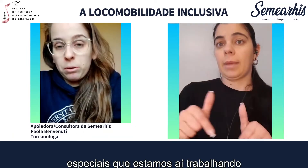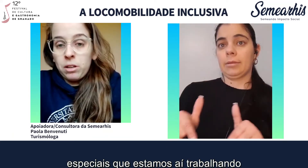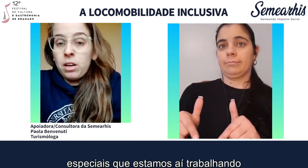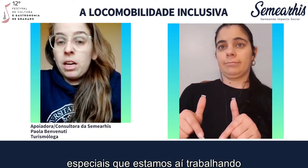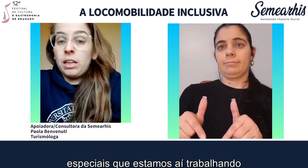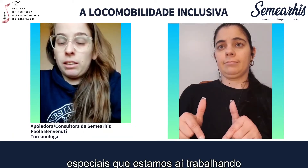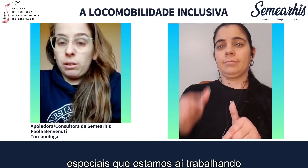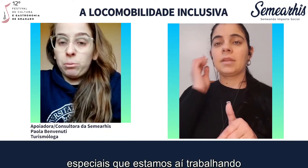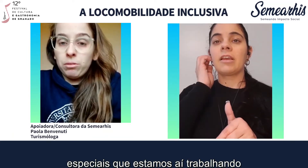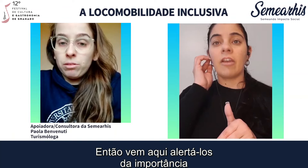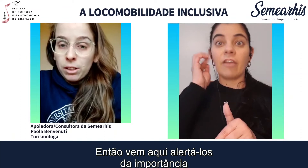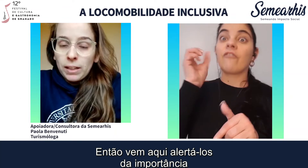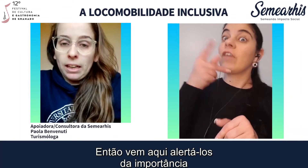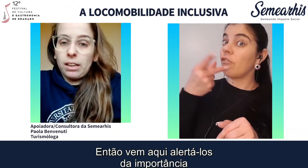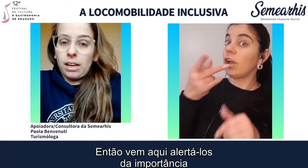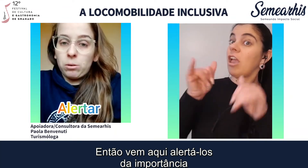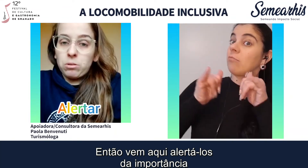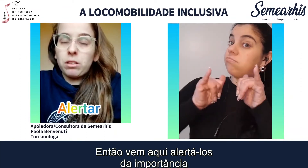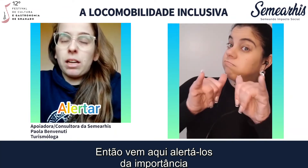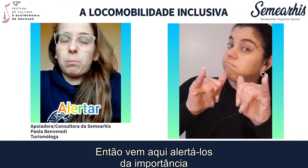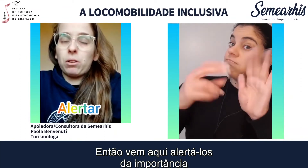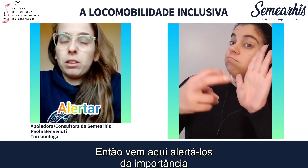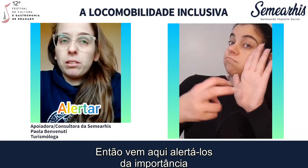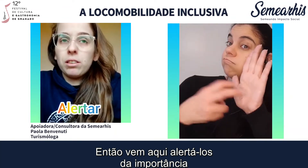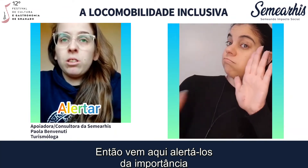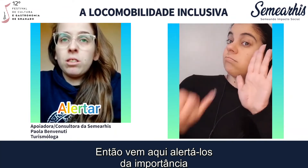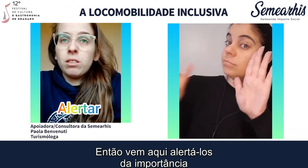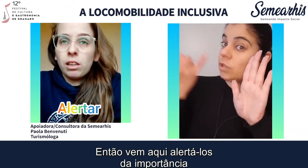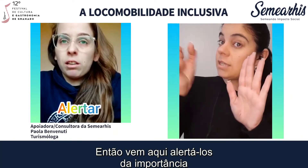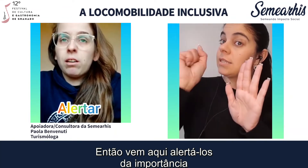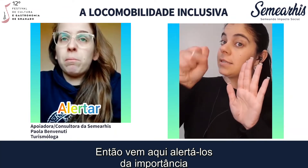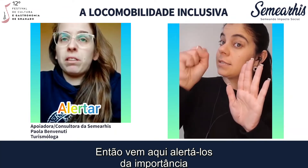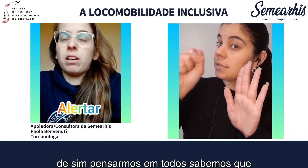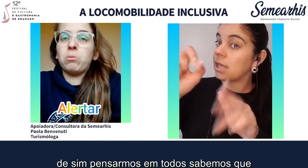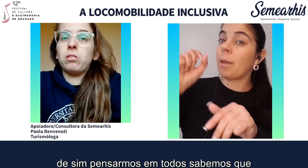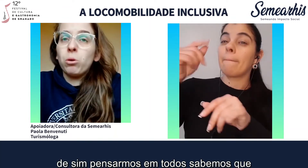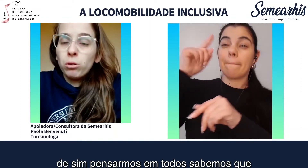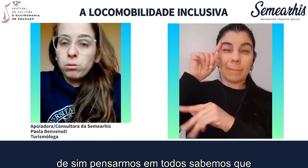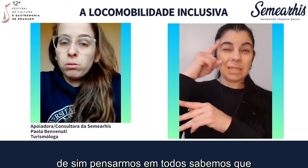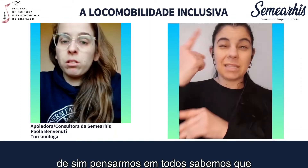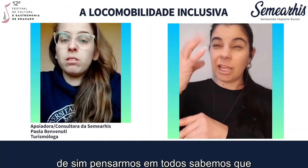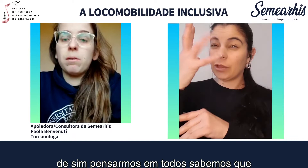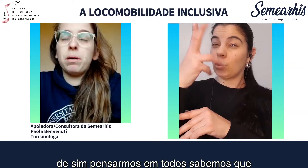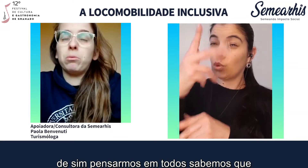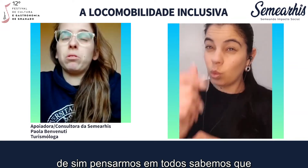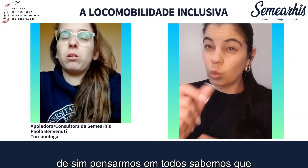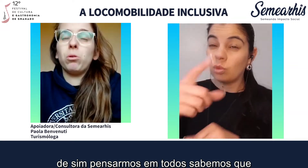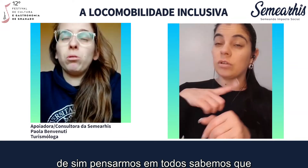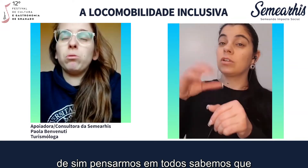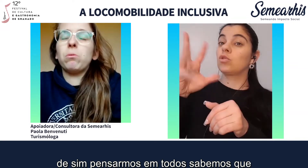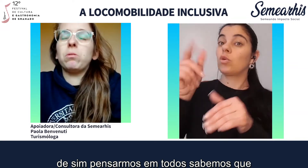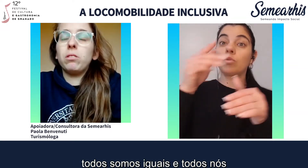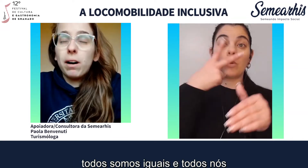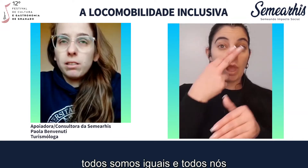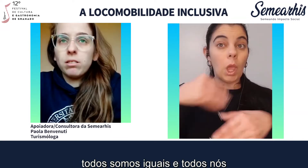trabalhando. Então, venho aqui alertá-los da importância de sim, pensarmos em todos, sabermos que